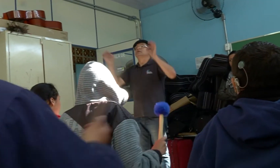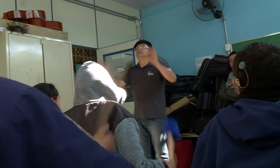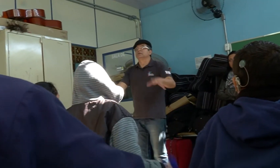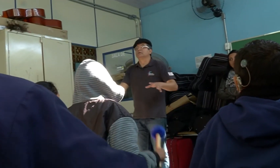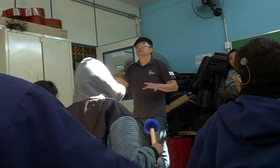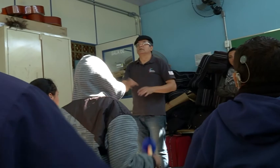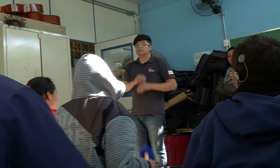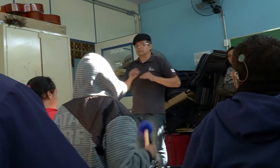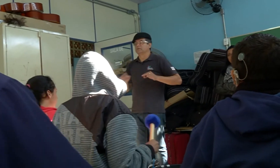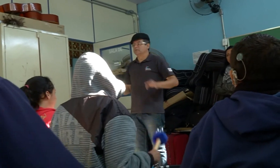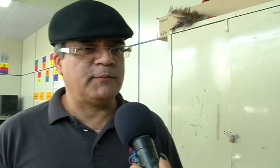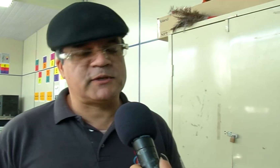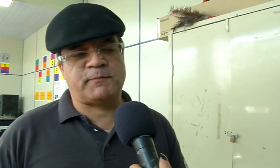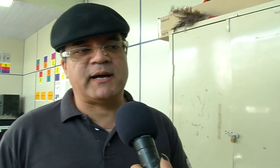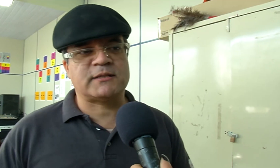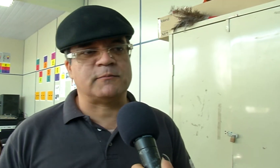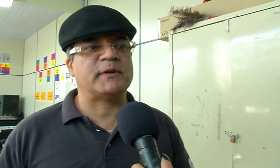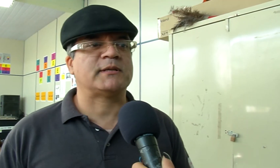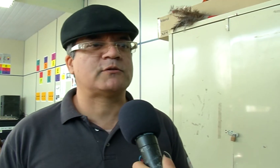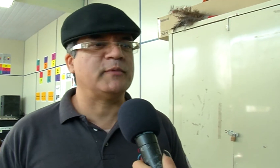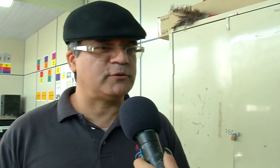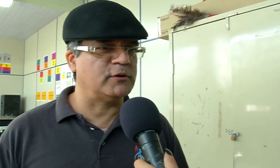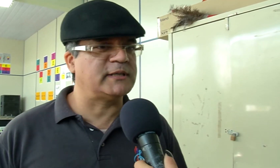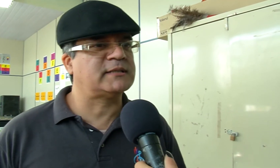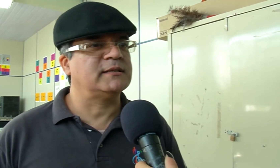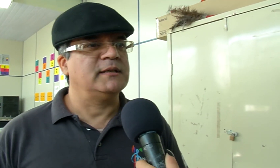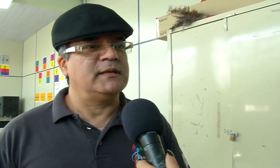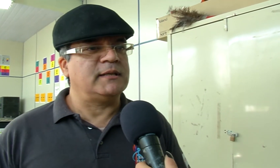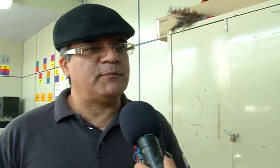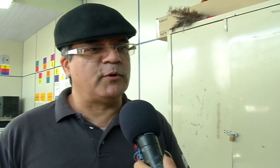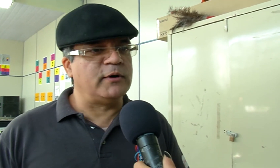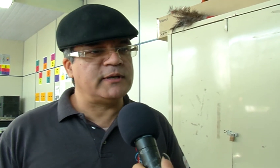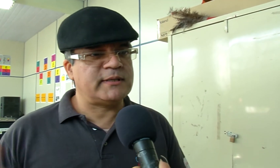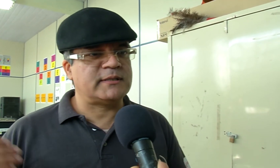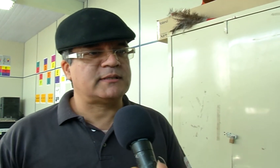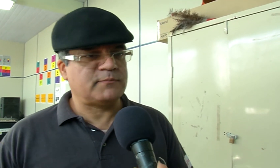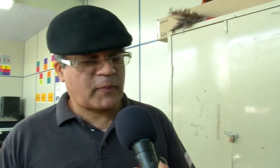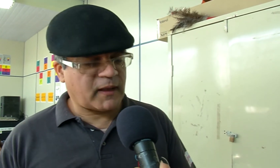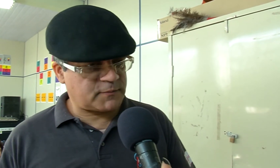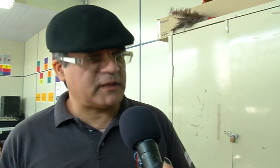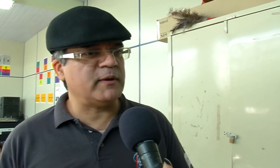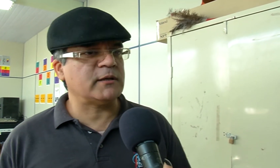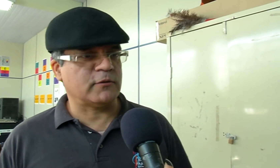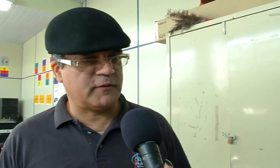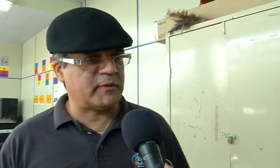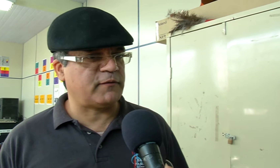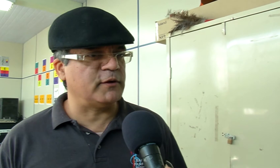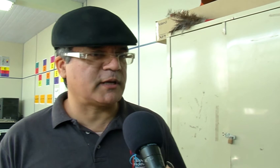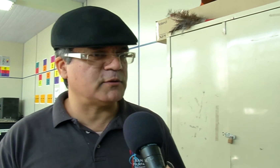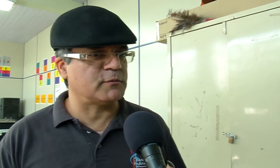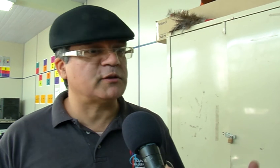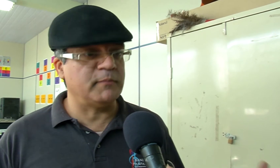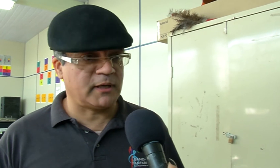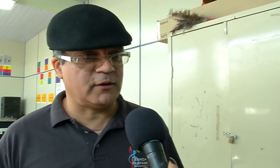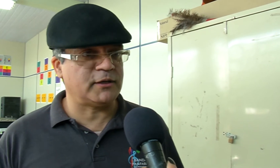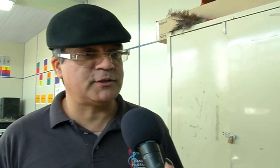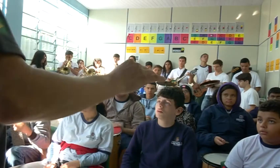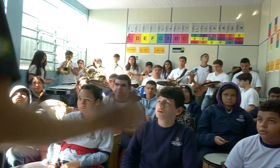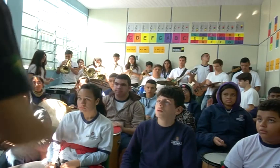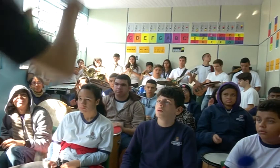são os bumbos, depois passam para as tumbadoras, depois experimentam o vibrafone, que é um instrumento melódico,